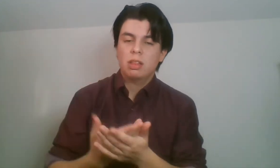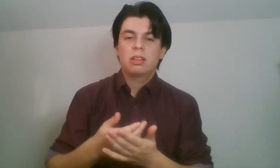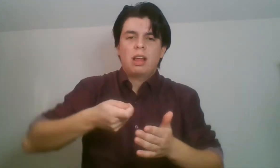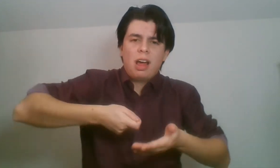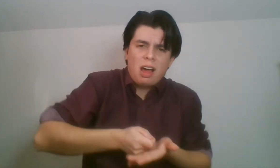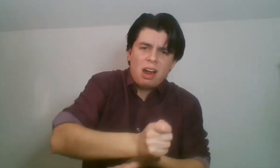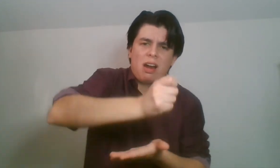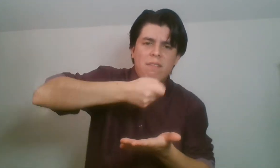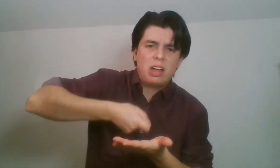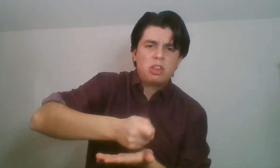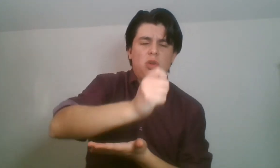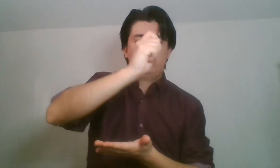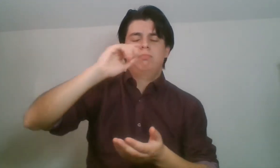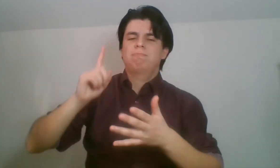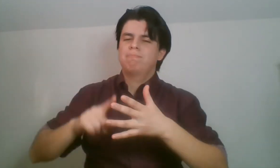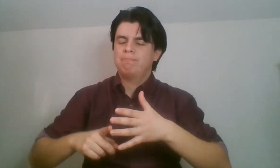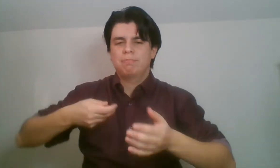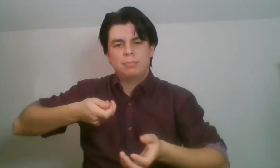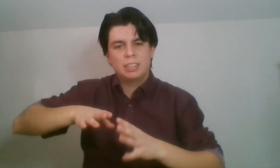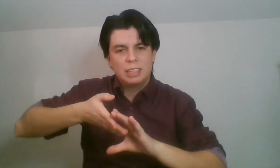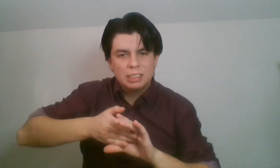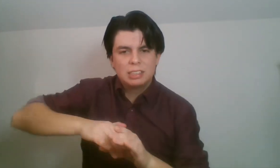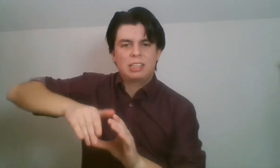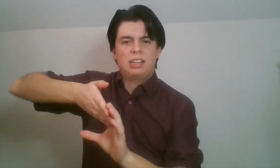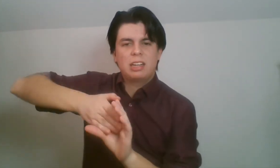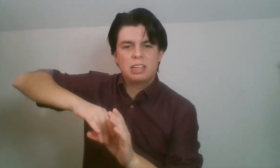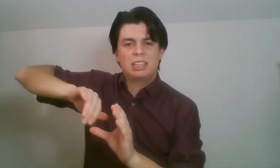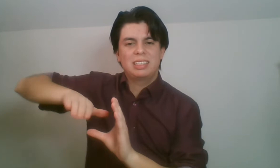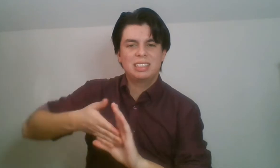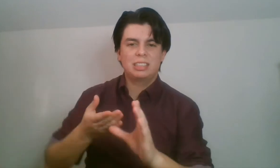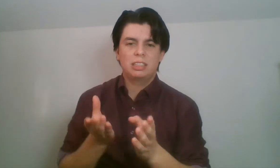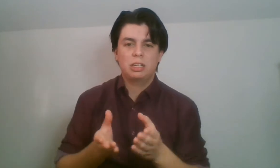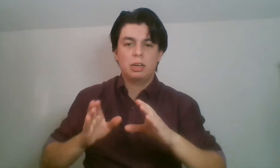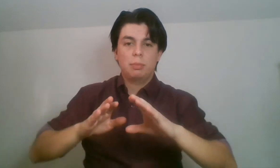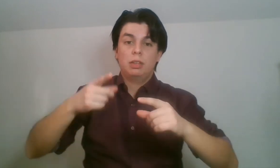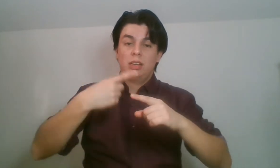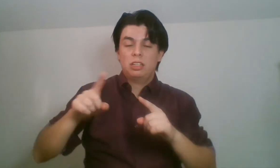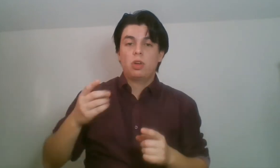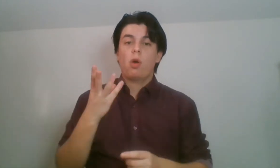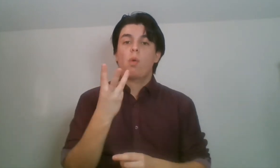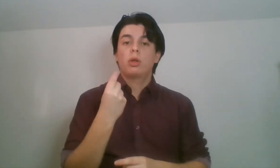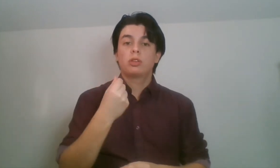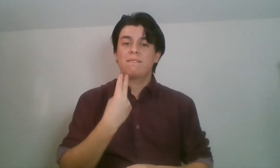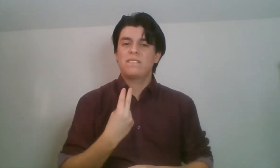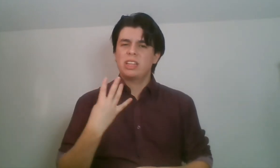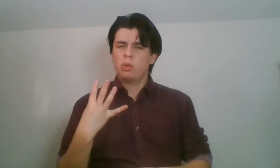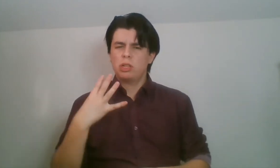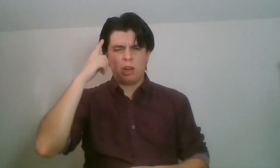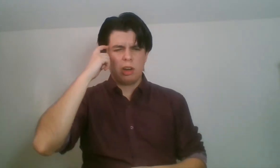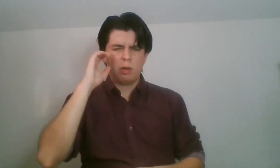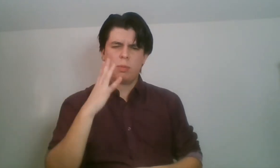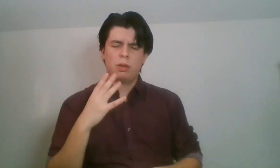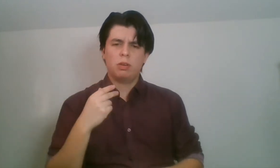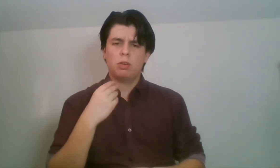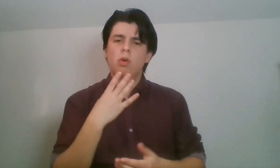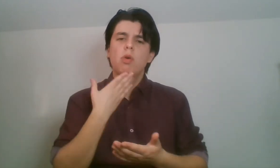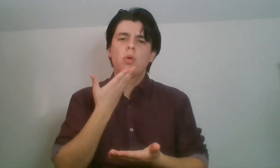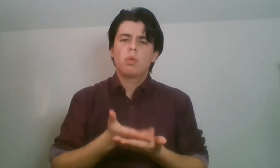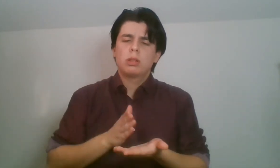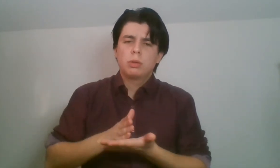grabadores, ceramistas, y ellos son finalmente los que van construyendo estos 24 talleres que creo que fueron en un